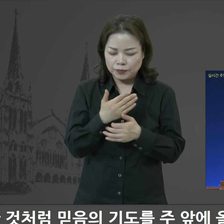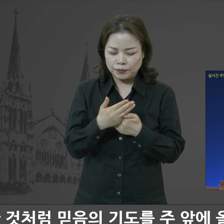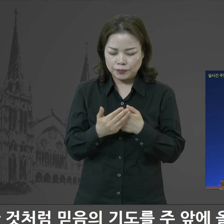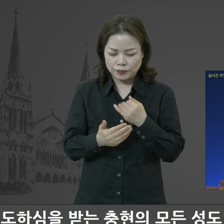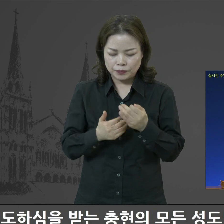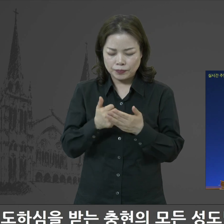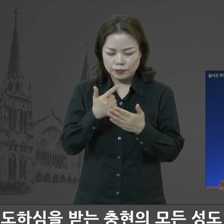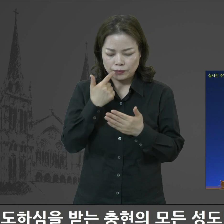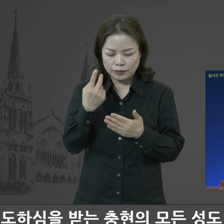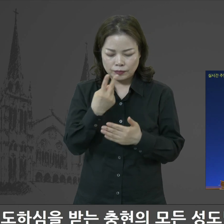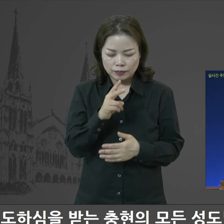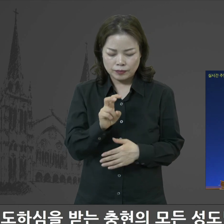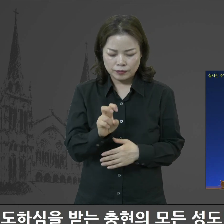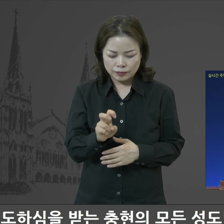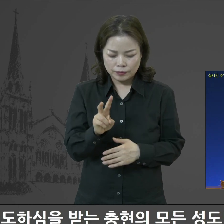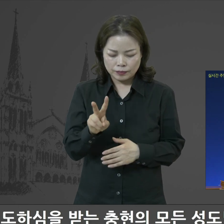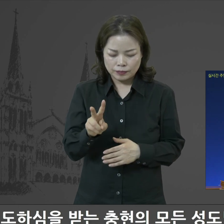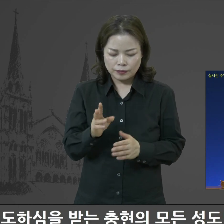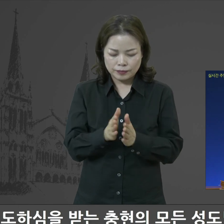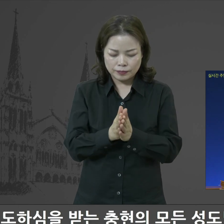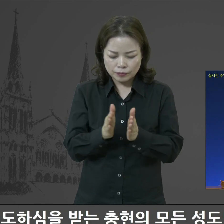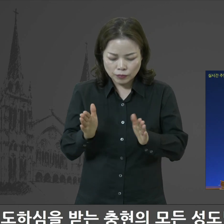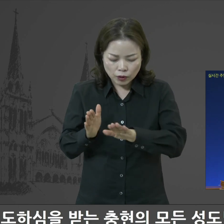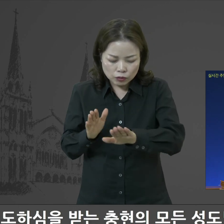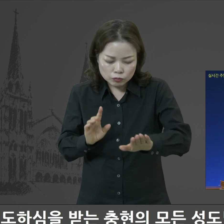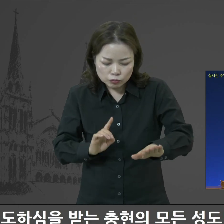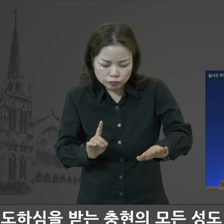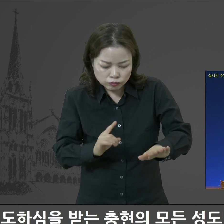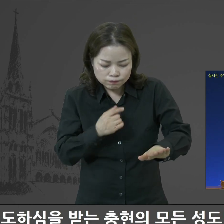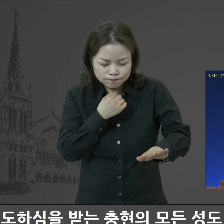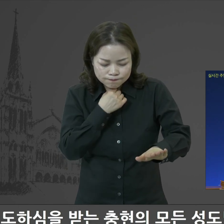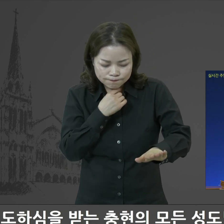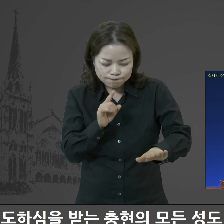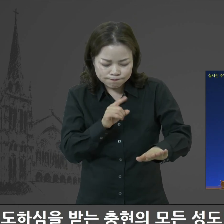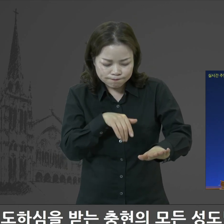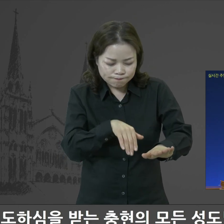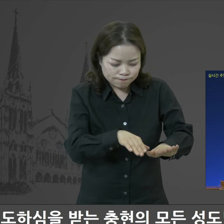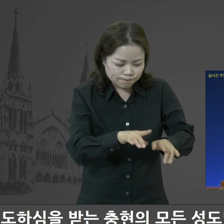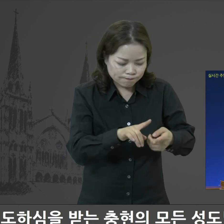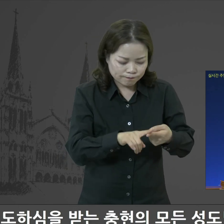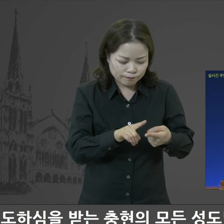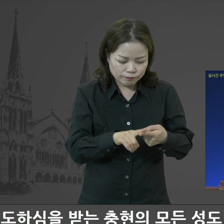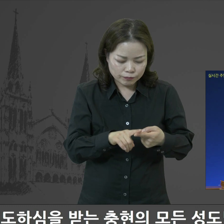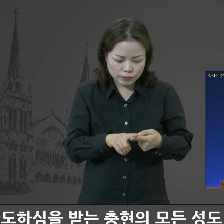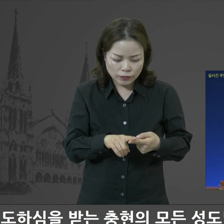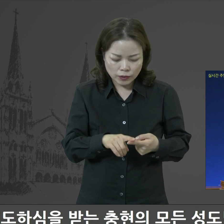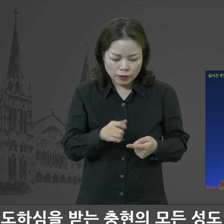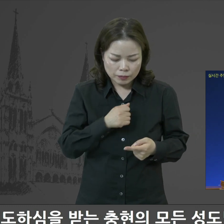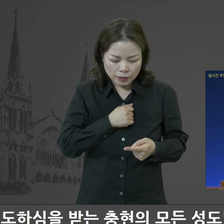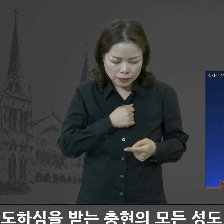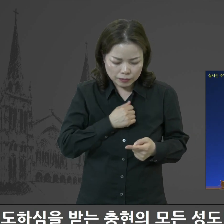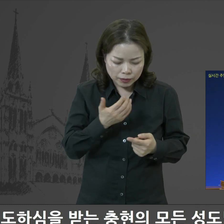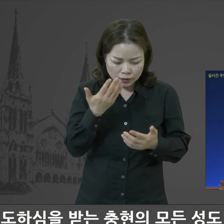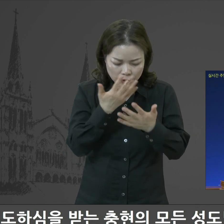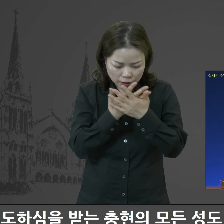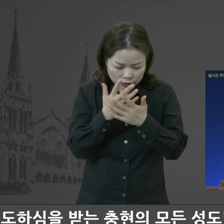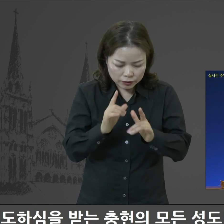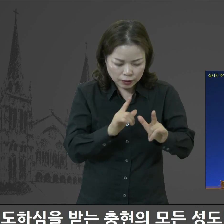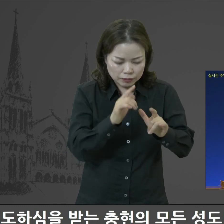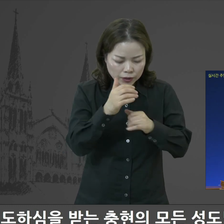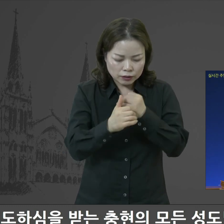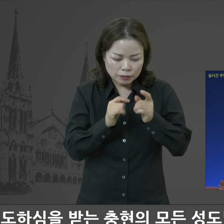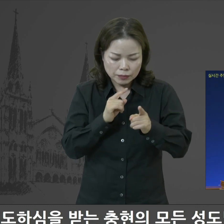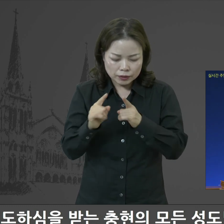하나님, 2022년을 시작하며 우리가 무엇을 바라보며 어디로 가야 될지, 우리가 막막한 우리의 삶 속에서